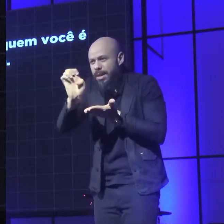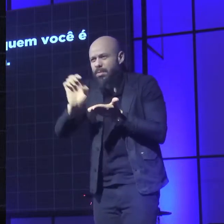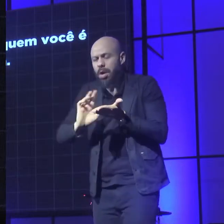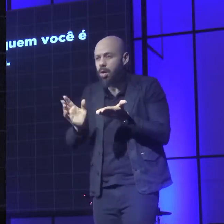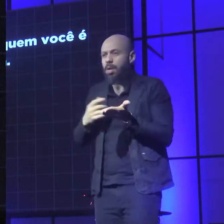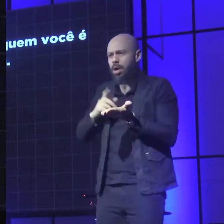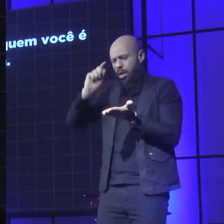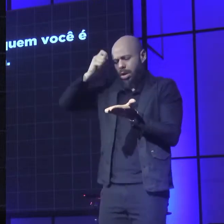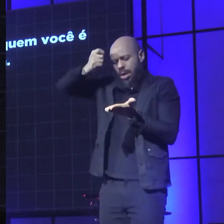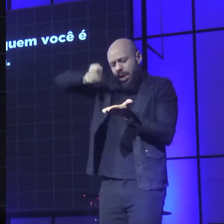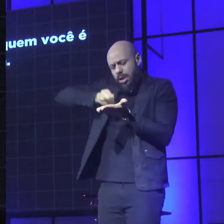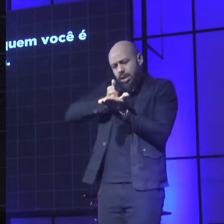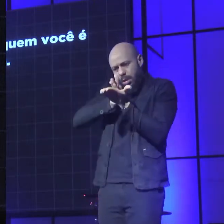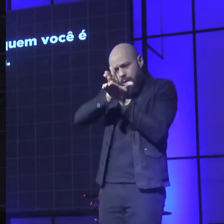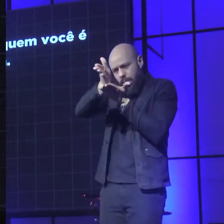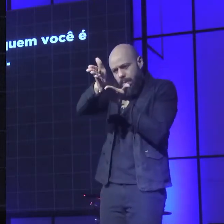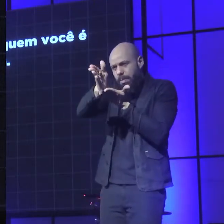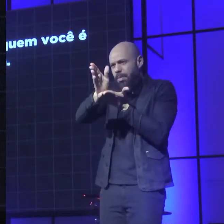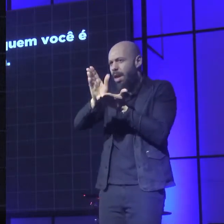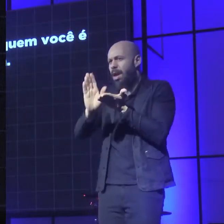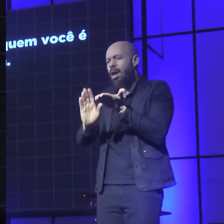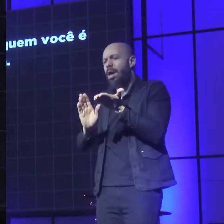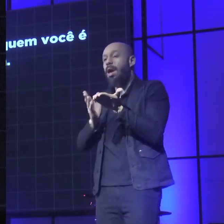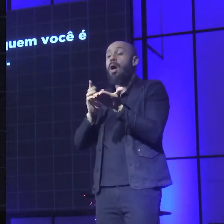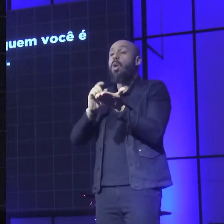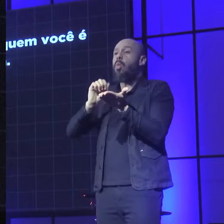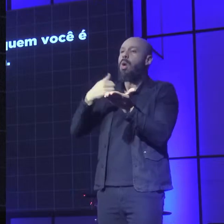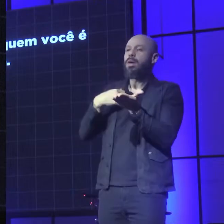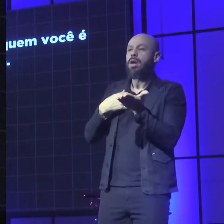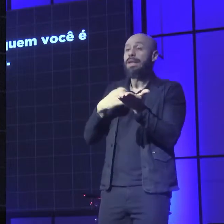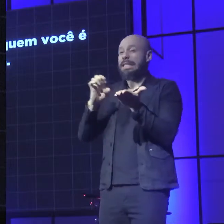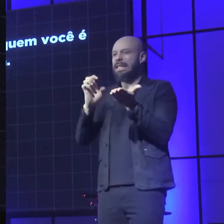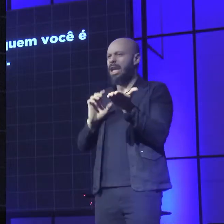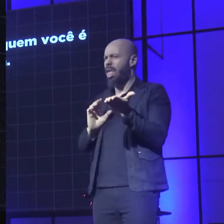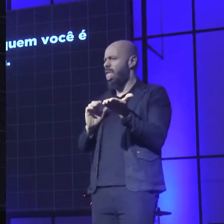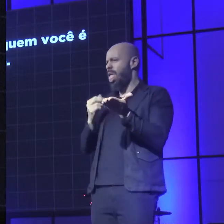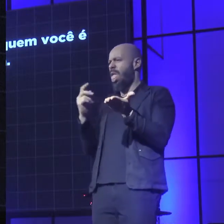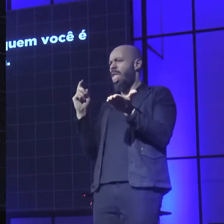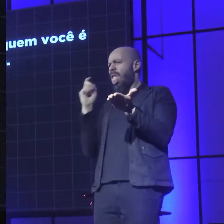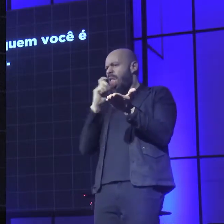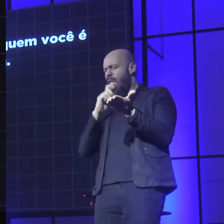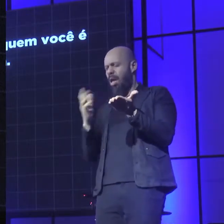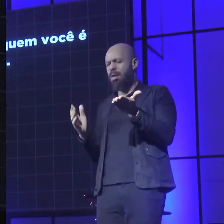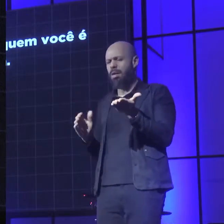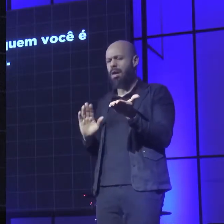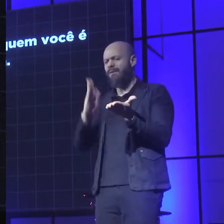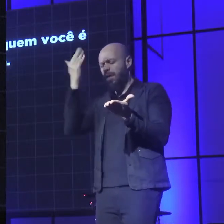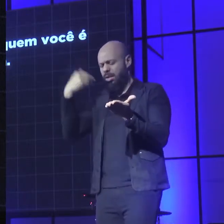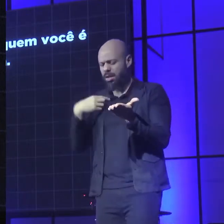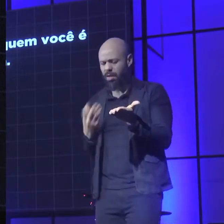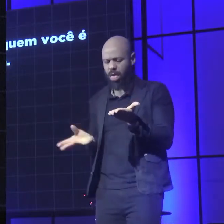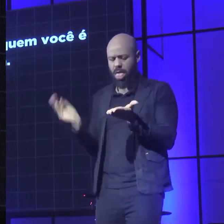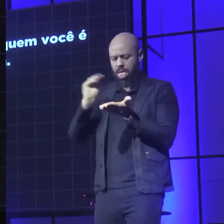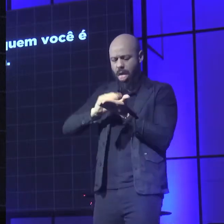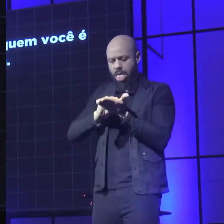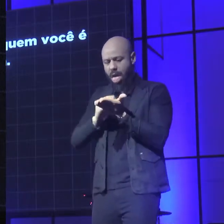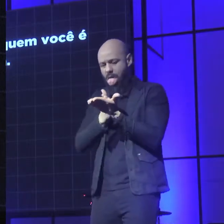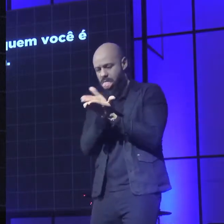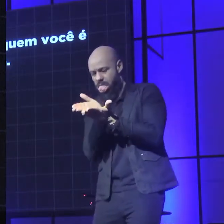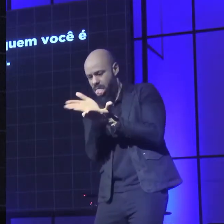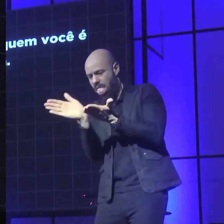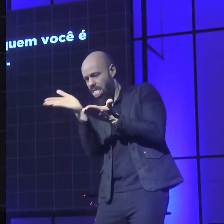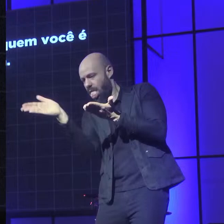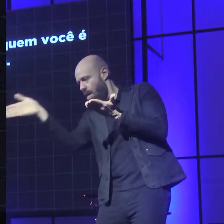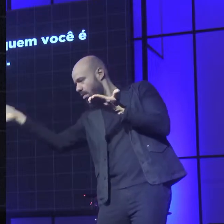você acredita a respeito de você determinará a sua identidade. Zaqueu vai até Deus, até Jesus, e